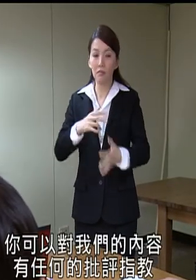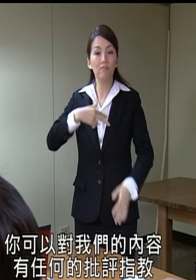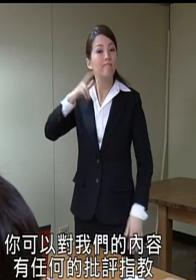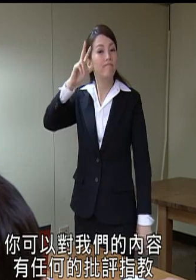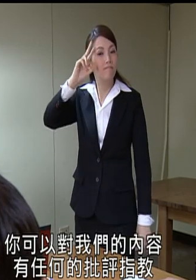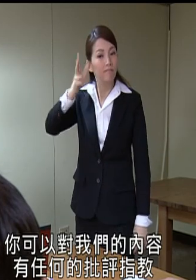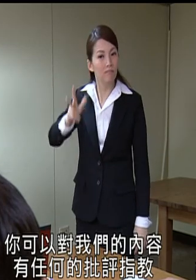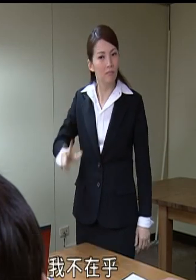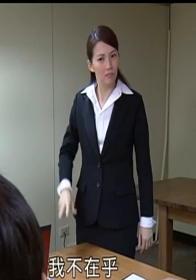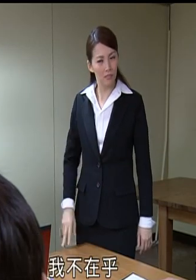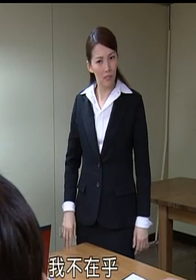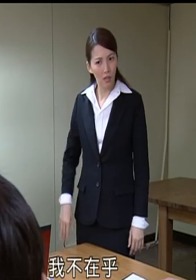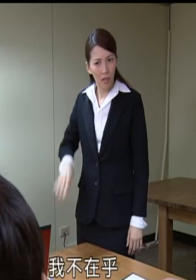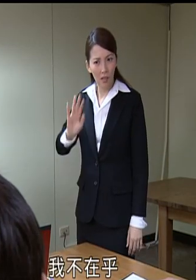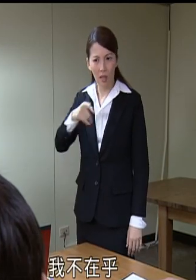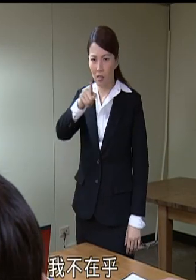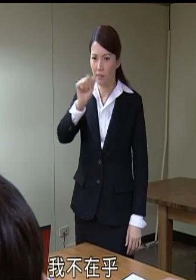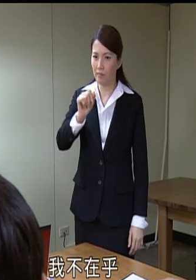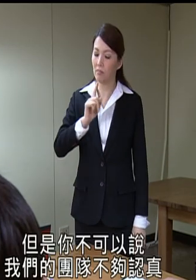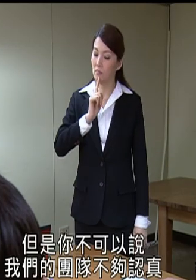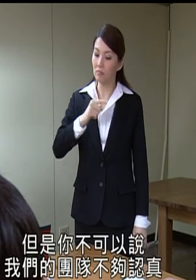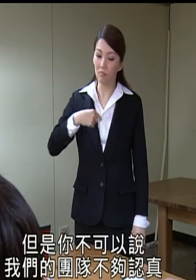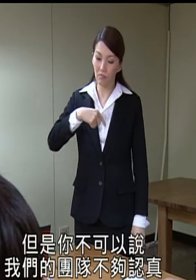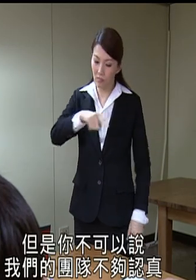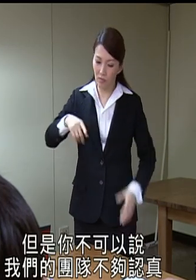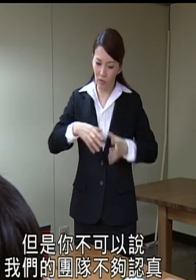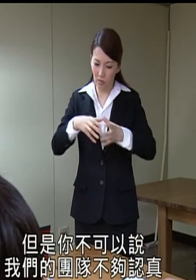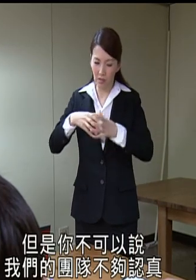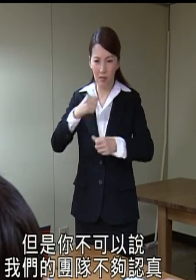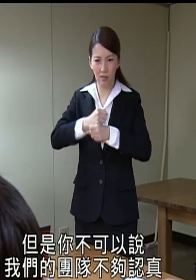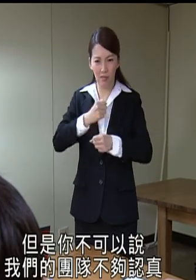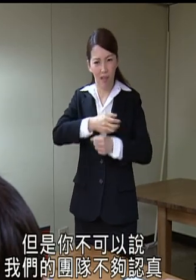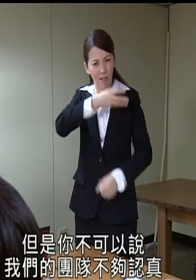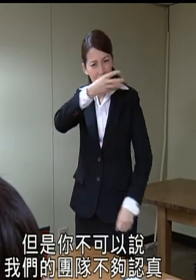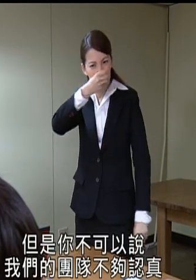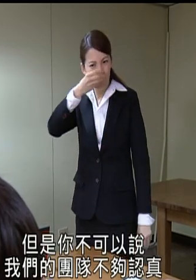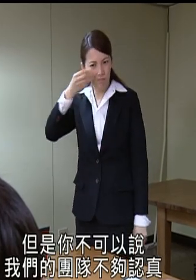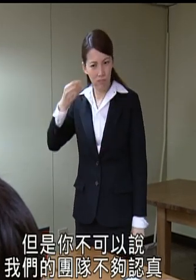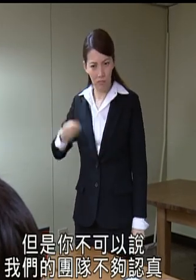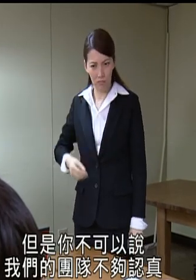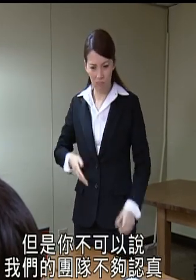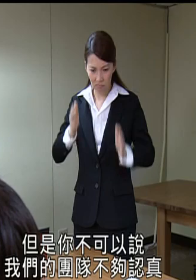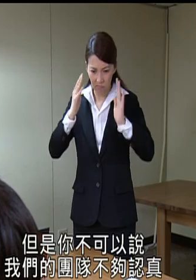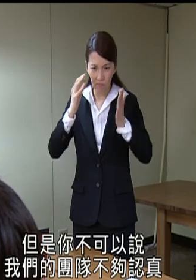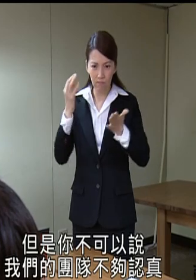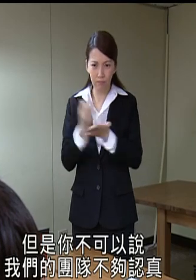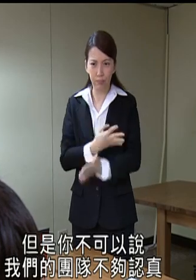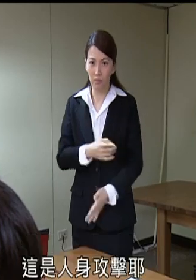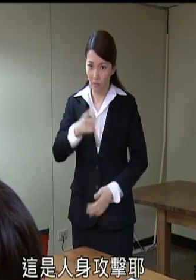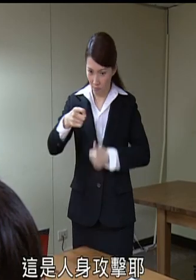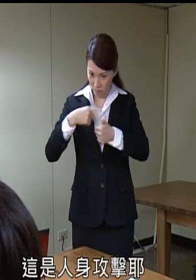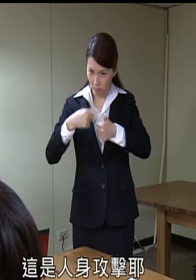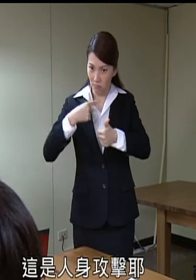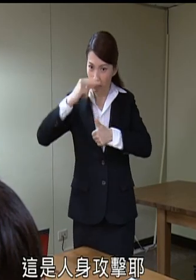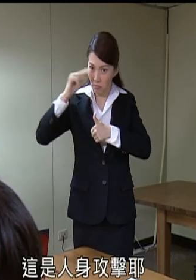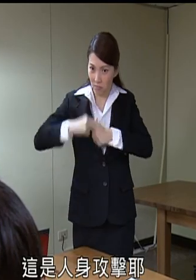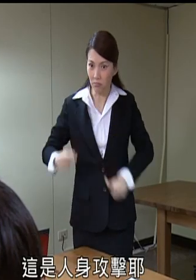指教，我不在乎，但是你不可以说我们的团队不够认真，这是人身攻击。